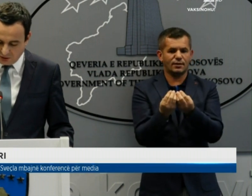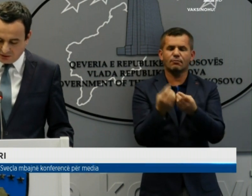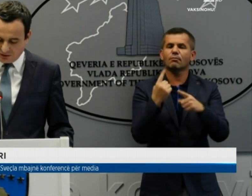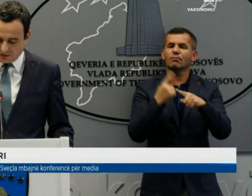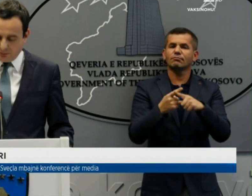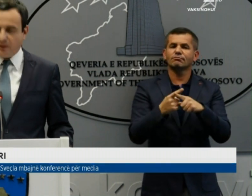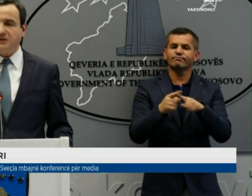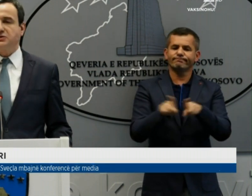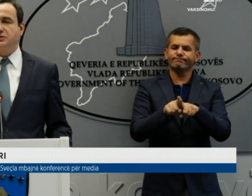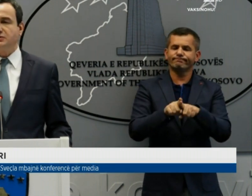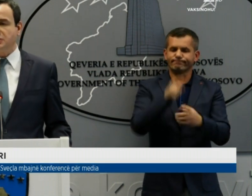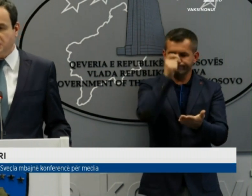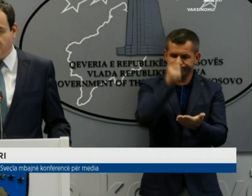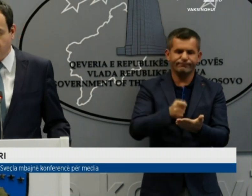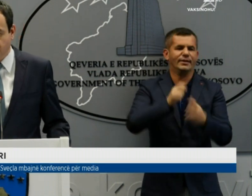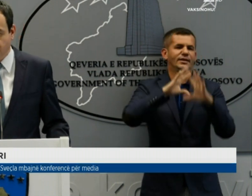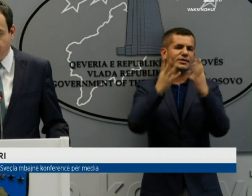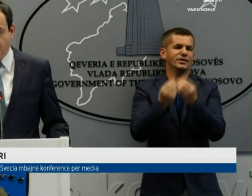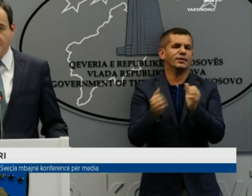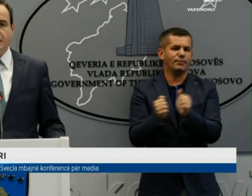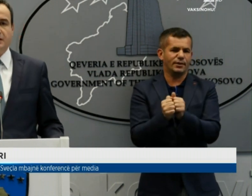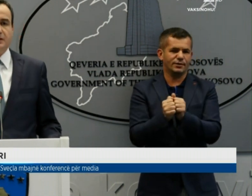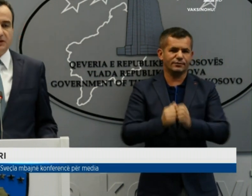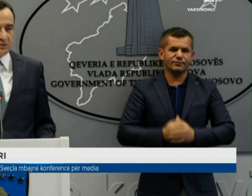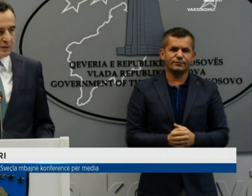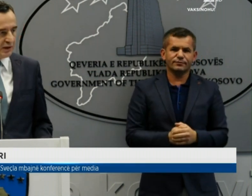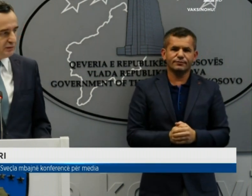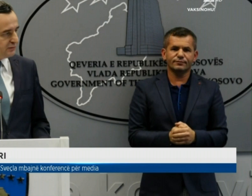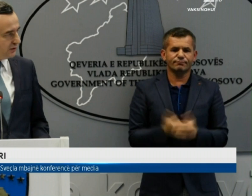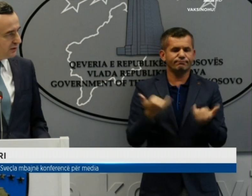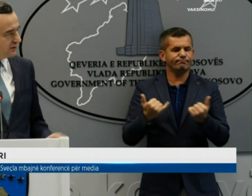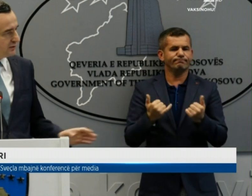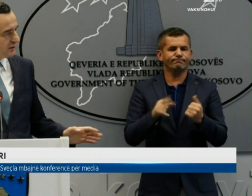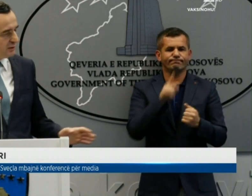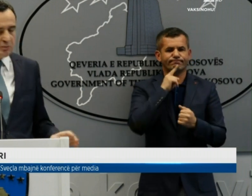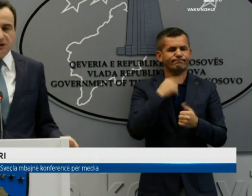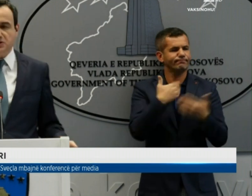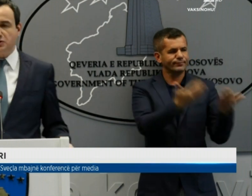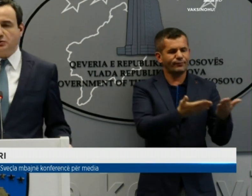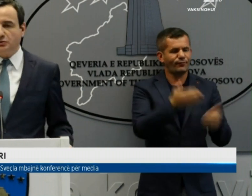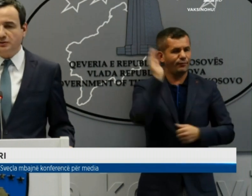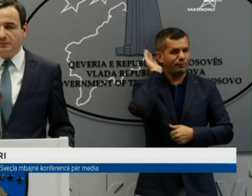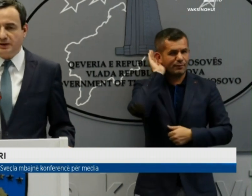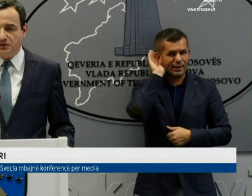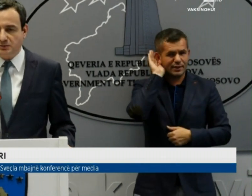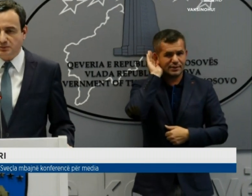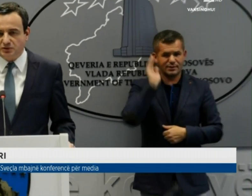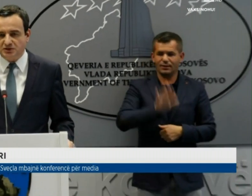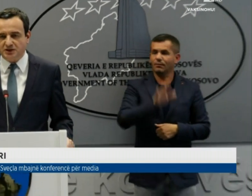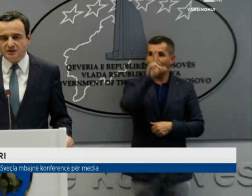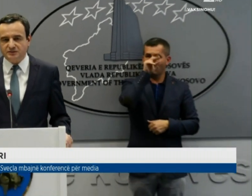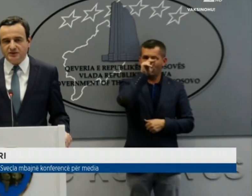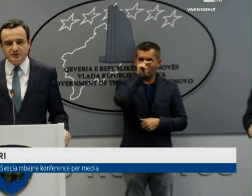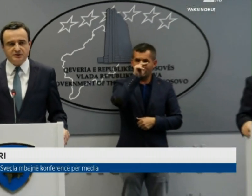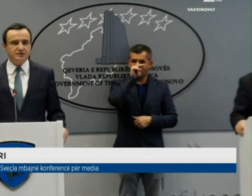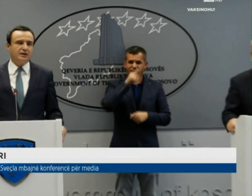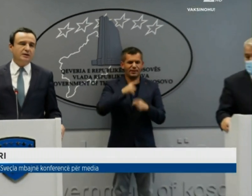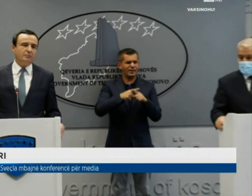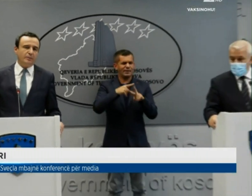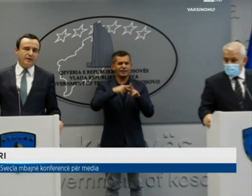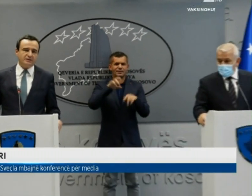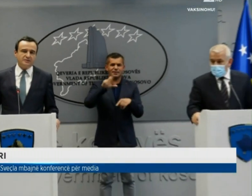mirë njohës bashk të gjithve. Tashpo ja kaloj fjallën ministrit tonë të brendshëm, zotëri Gjilaj